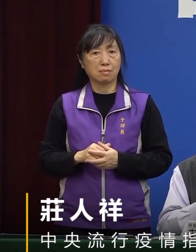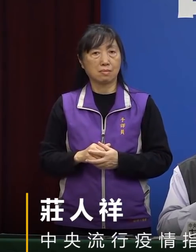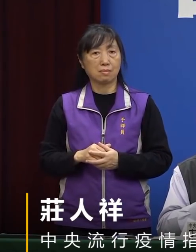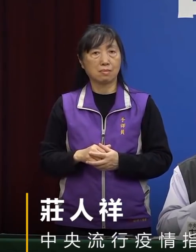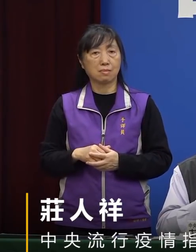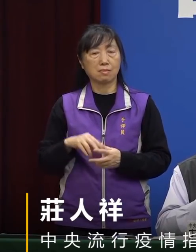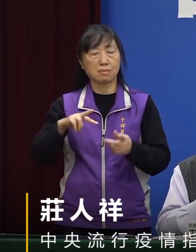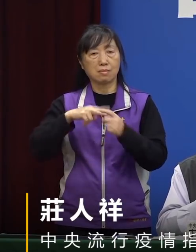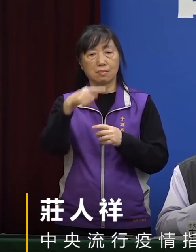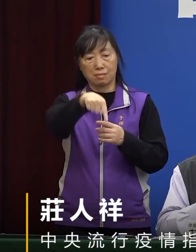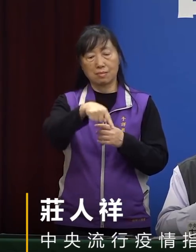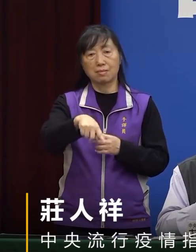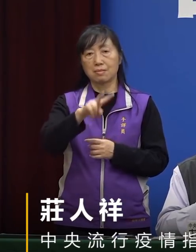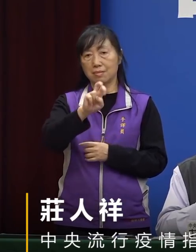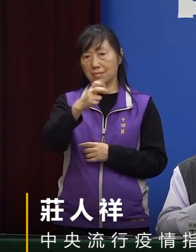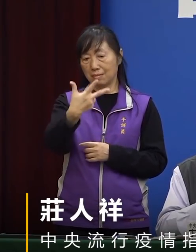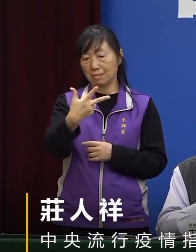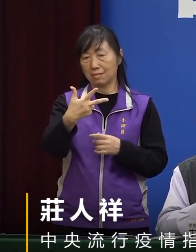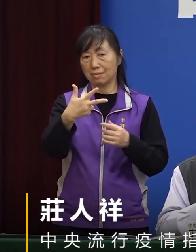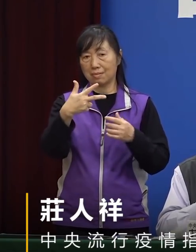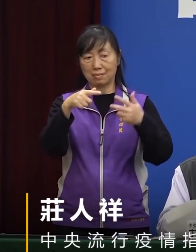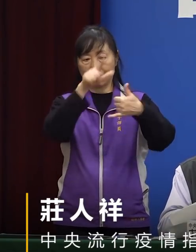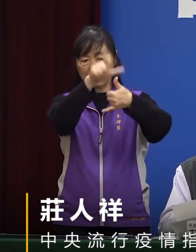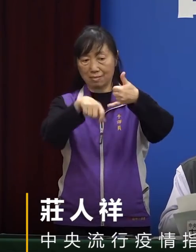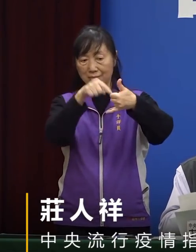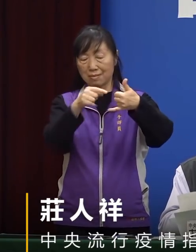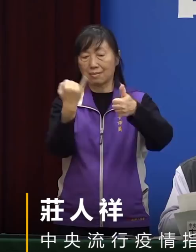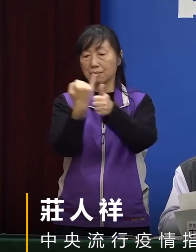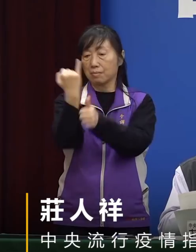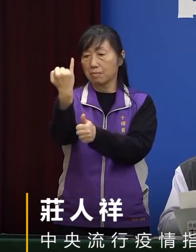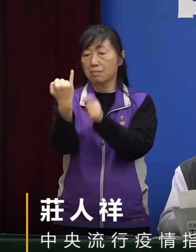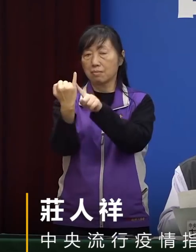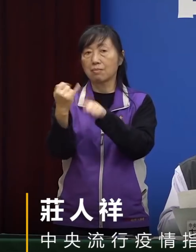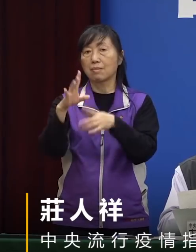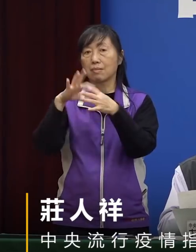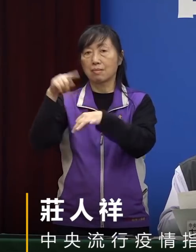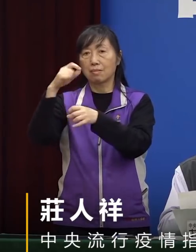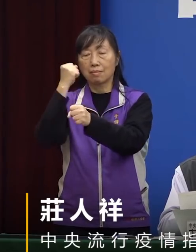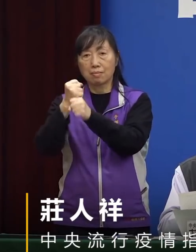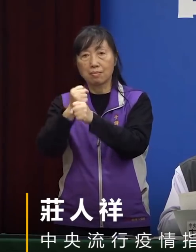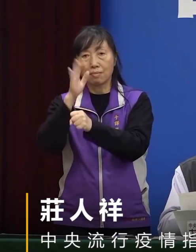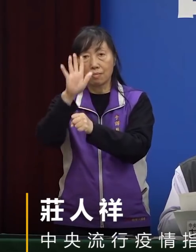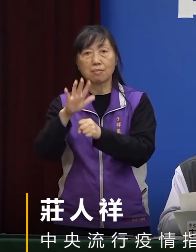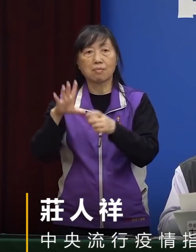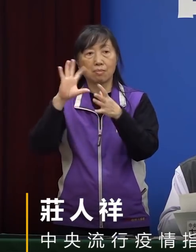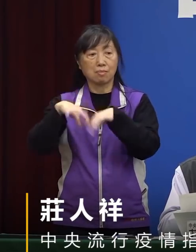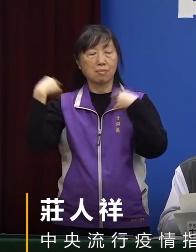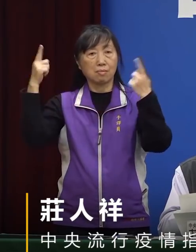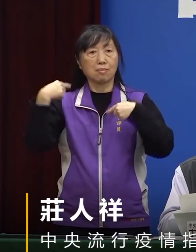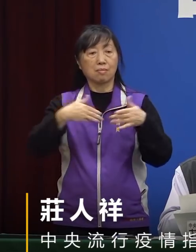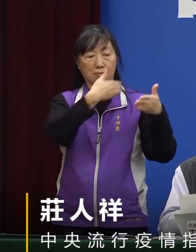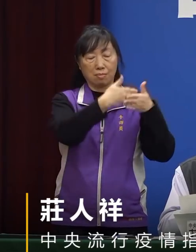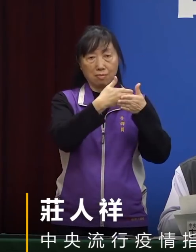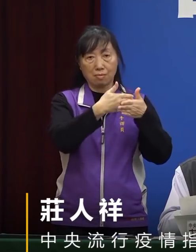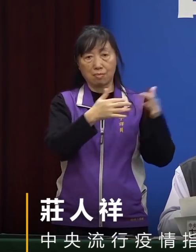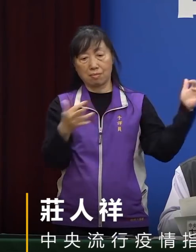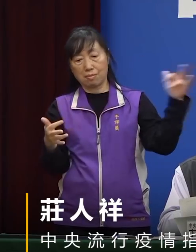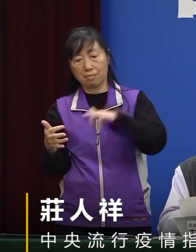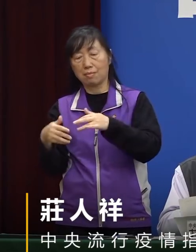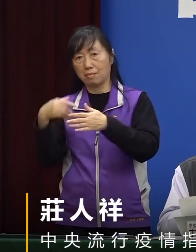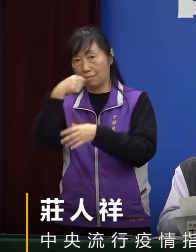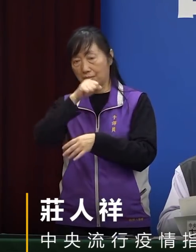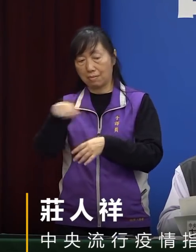案27的太太哦，有知道说案27因为工作的关系有频繁往返中国大陆地区哦，所